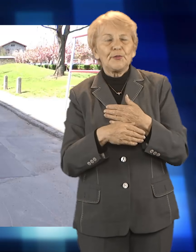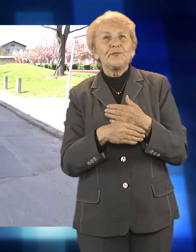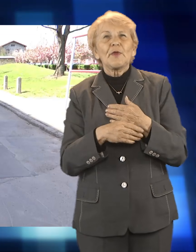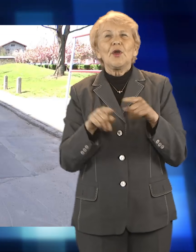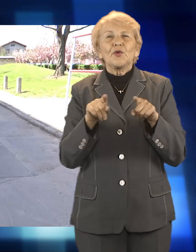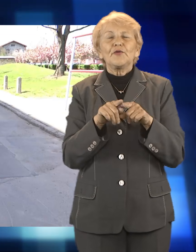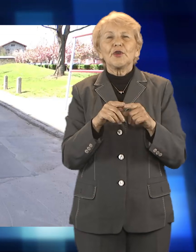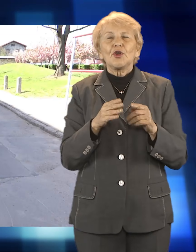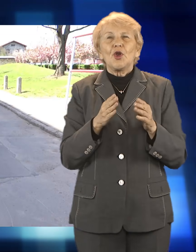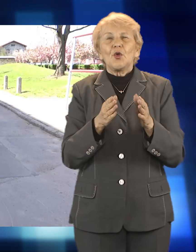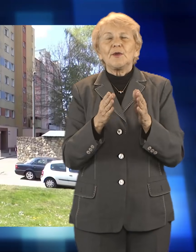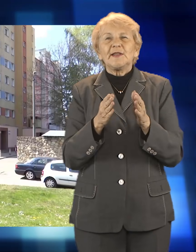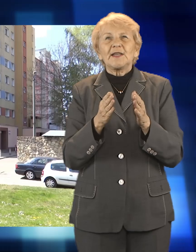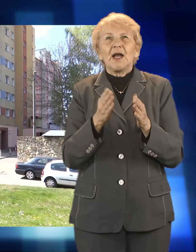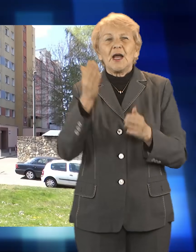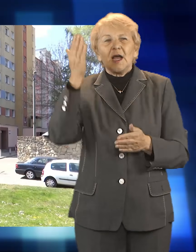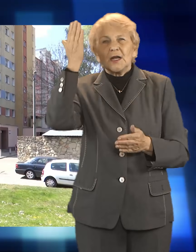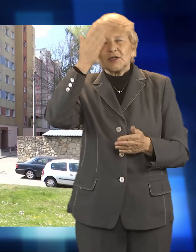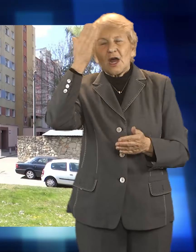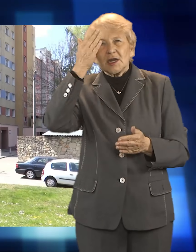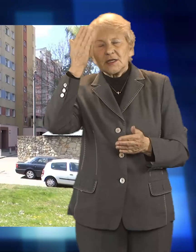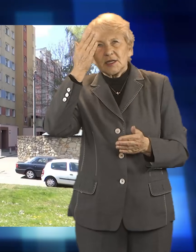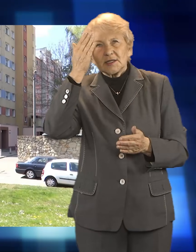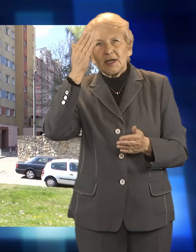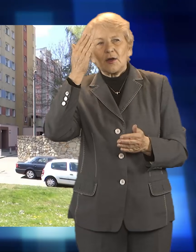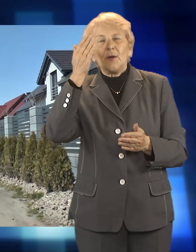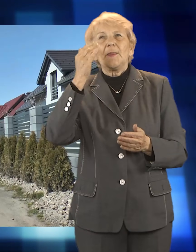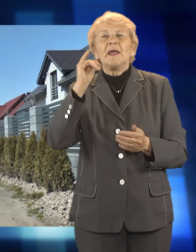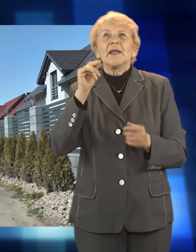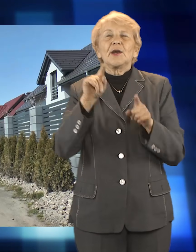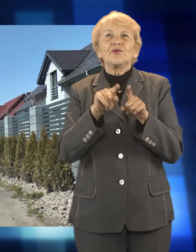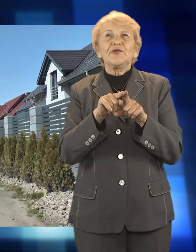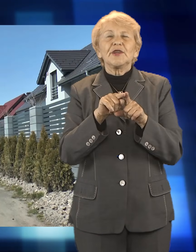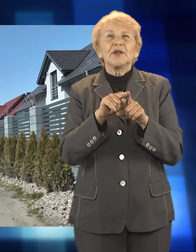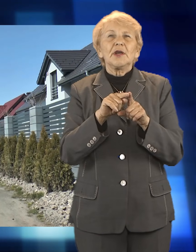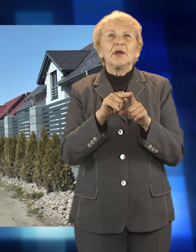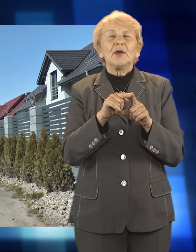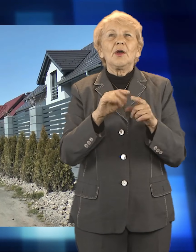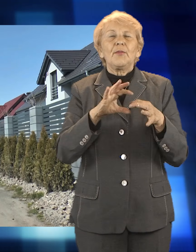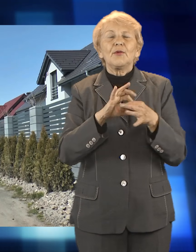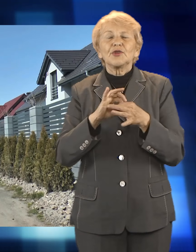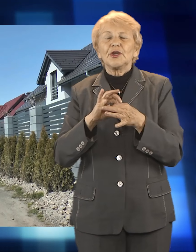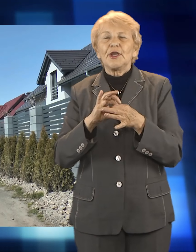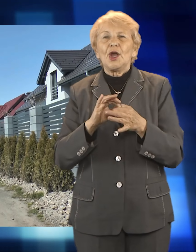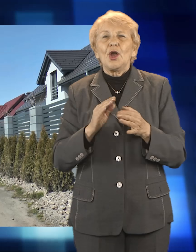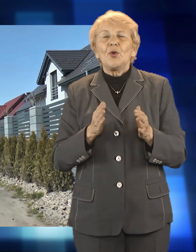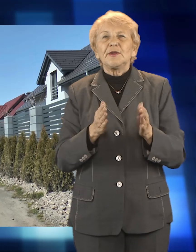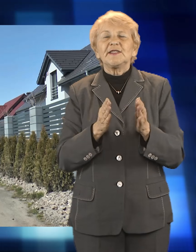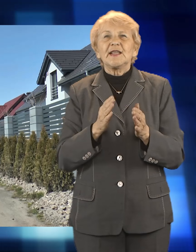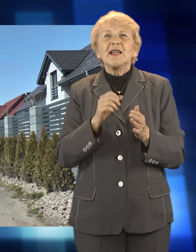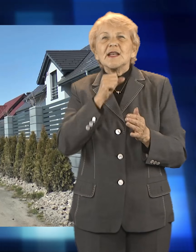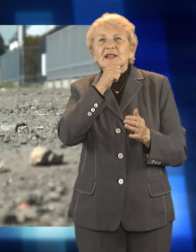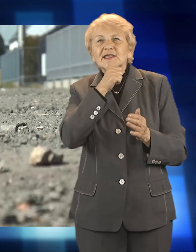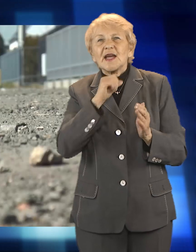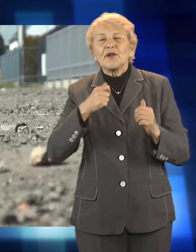czarneckiego tak a druga osoba oraz przebudowa drogi łącznika między ulicą anny i ulicą